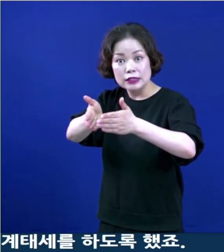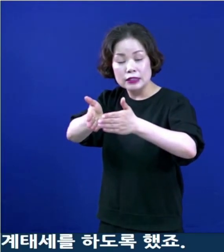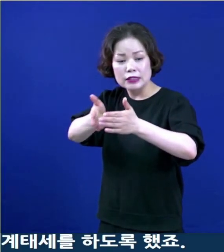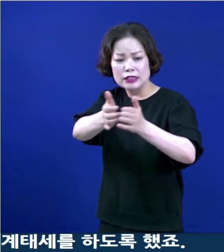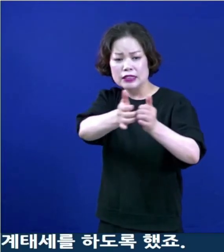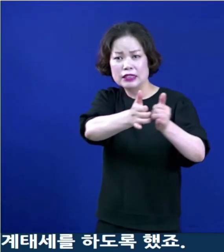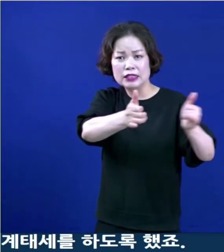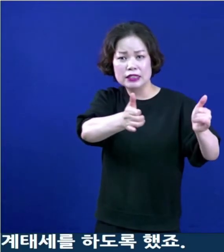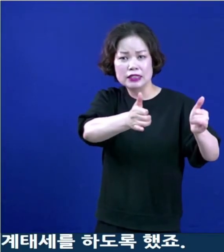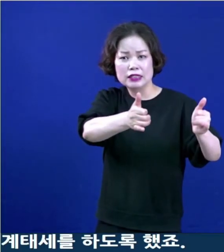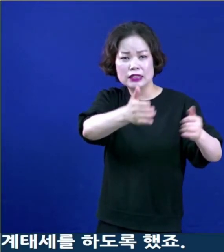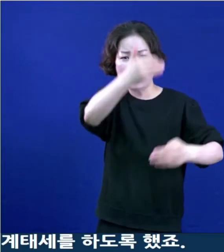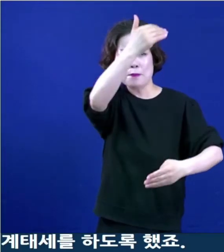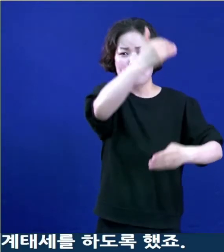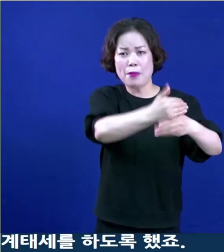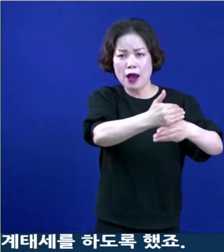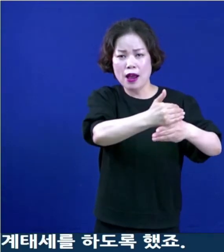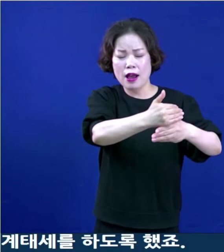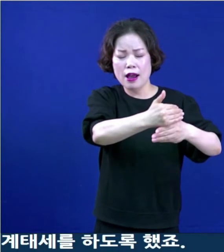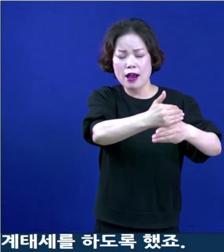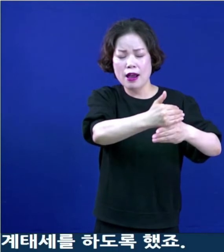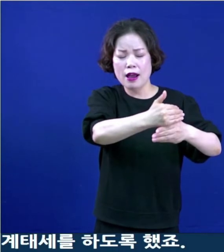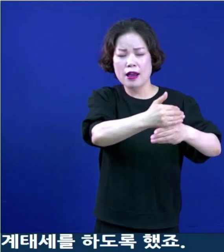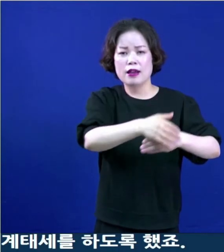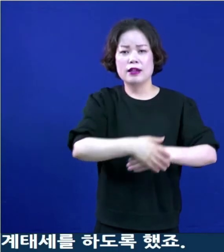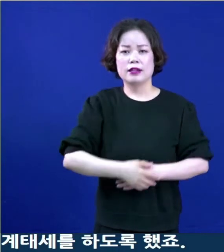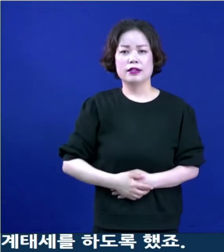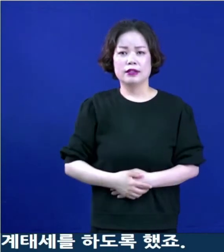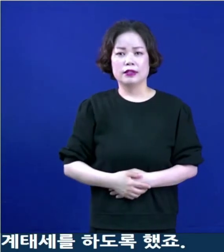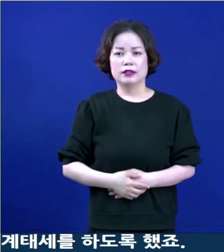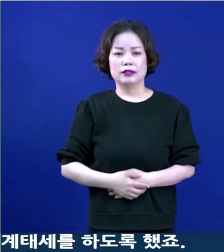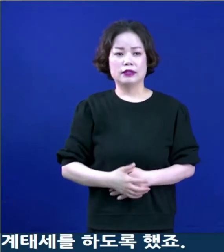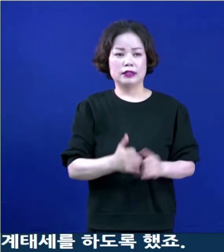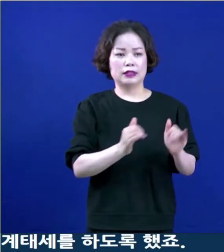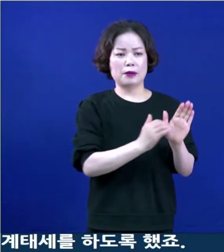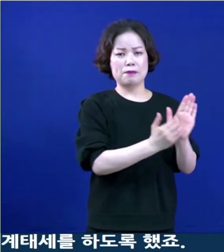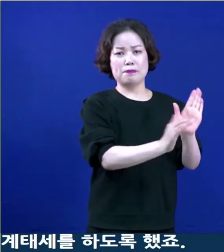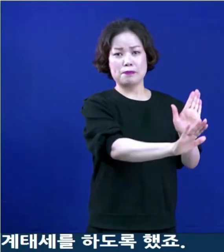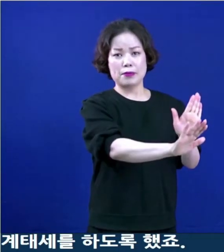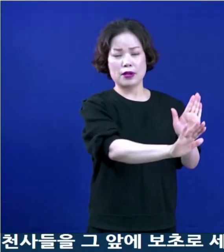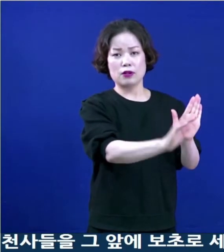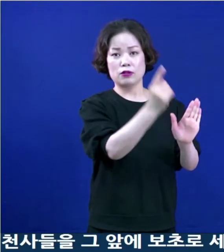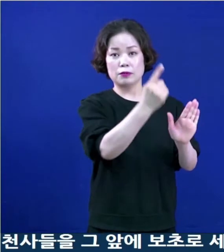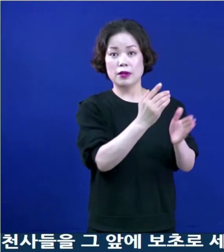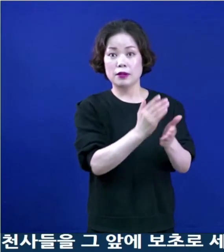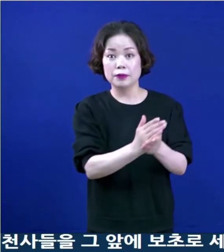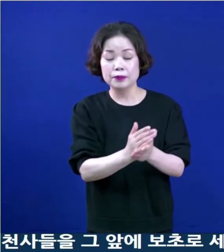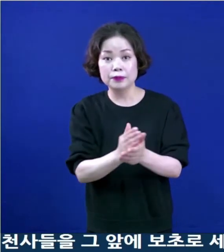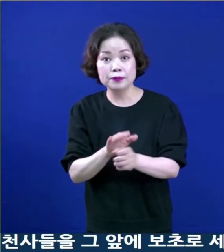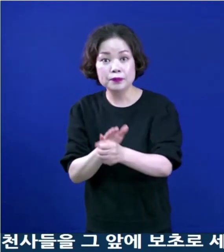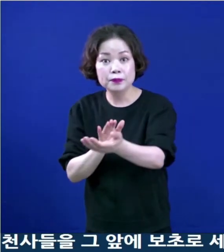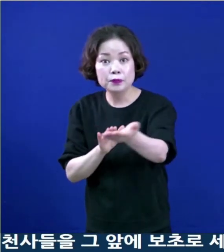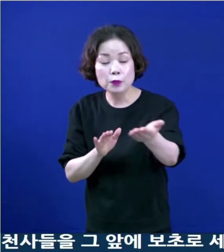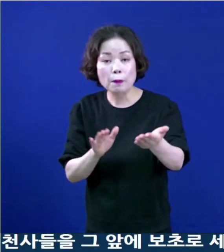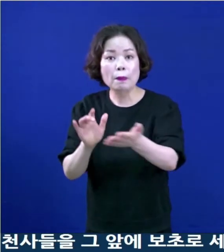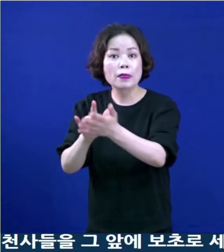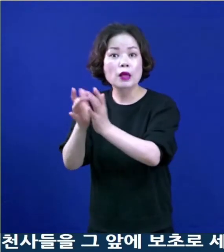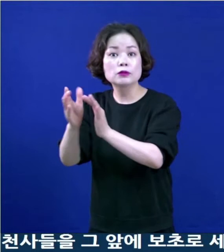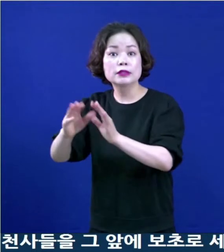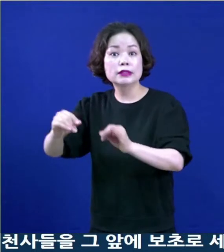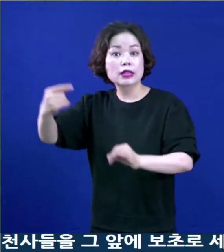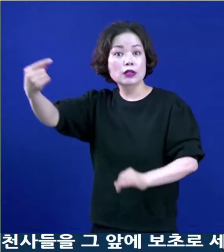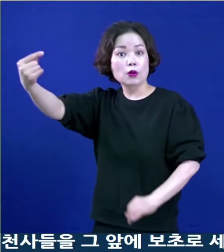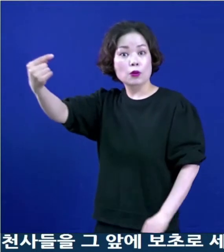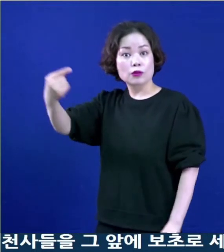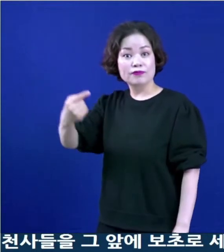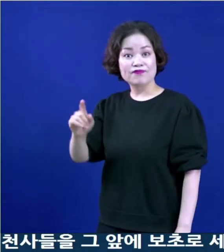인간이 올 수 없도록 차단해 놨다는 뜻입니다. 그런데 사랑하는 여러분, 예수님이 이 땅에 오셔서